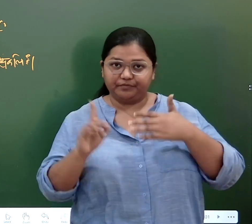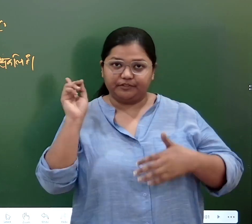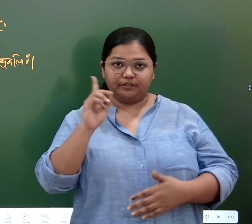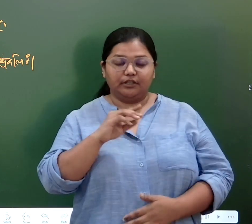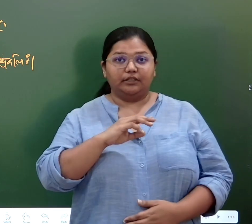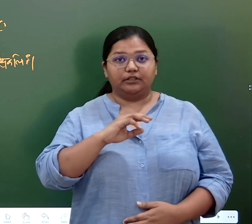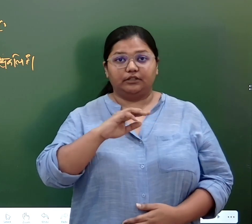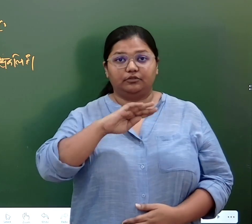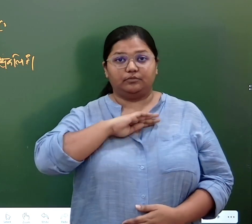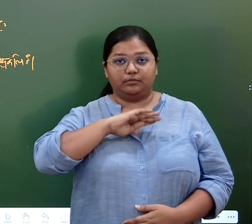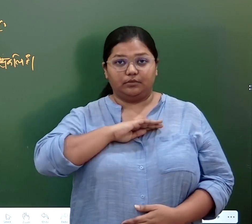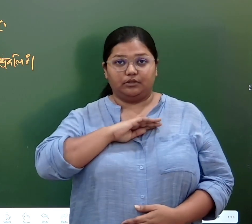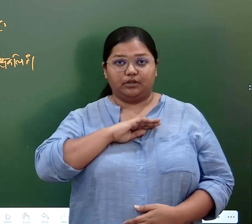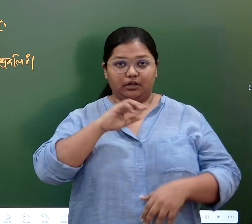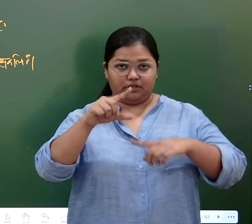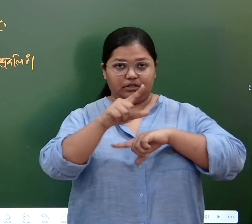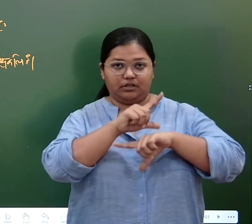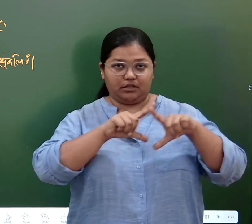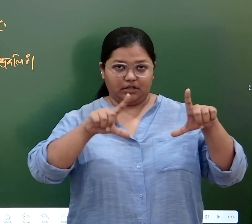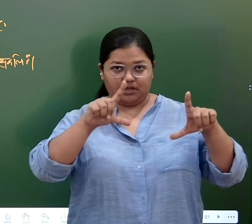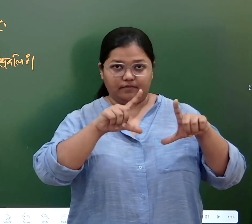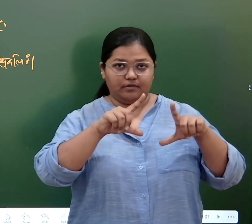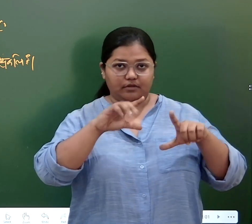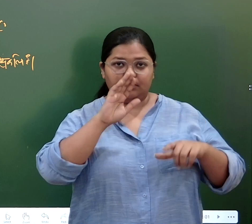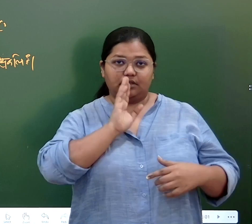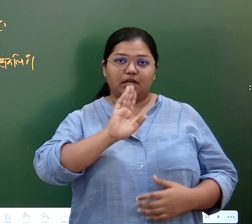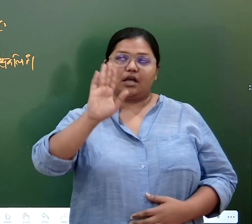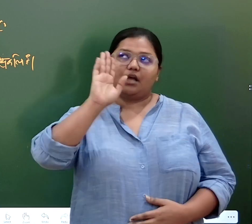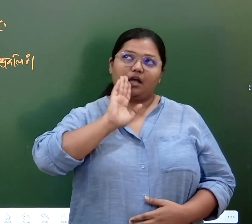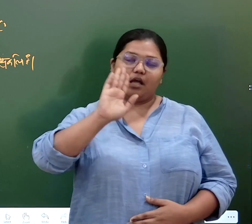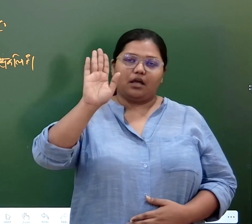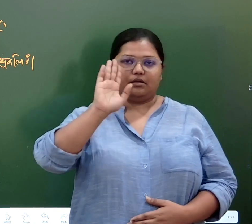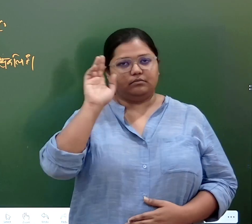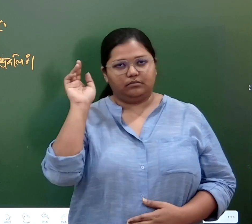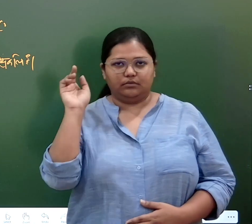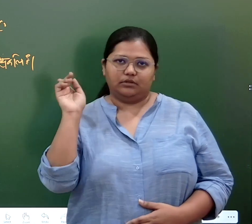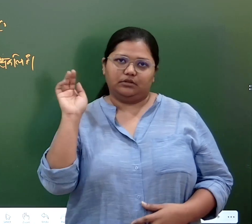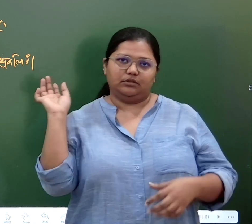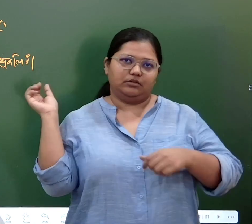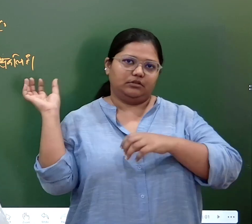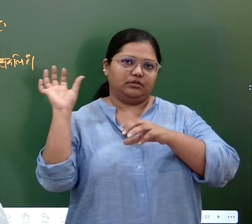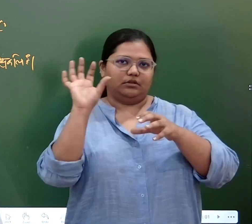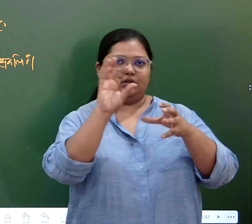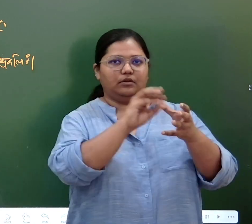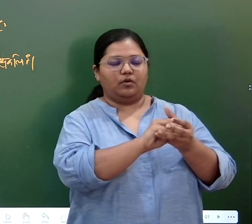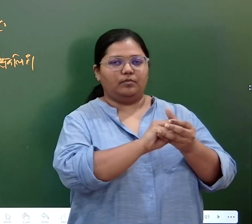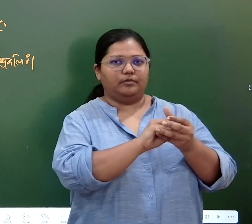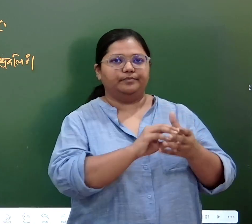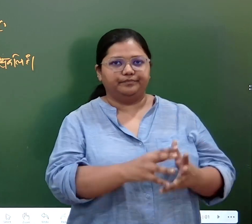ठीक। भावार्थ नारायण, ठीक है। तीसरा लिखो तुकाराम,